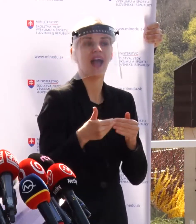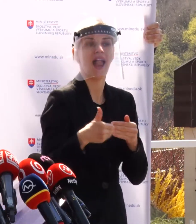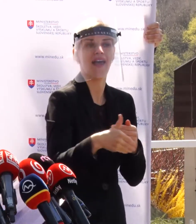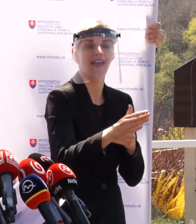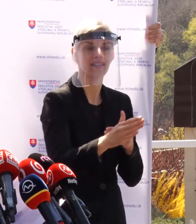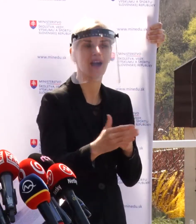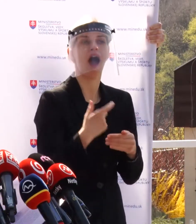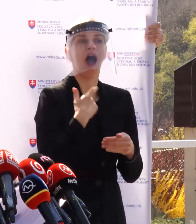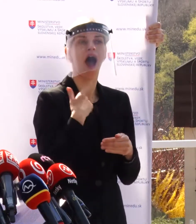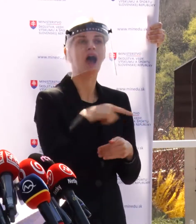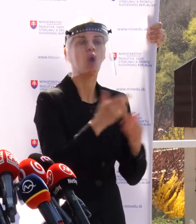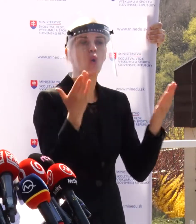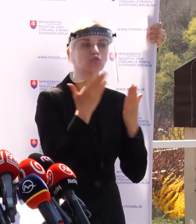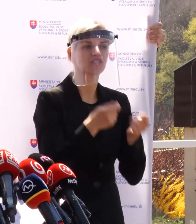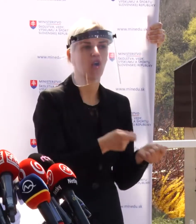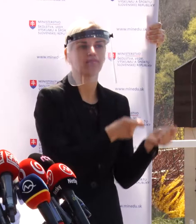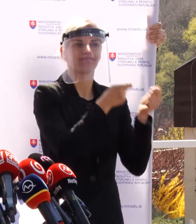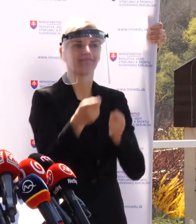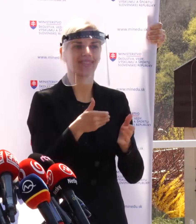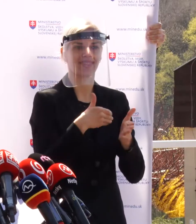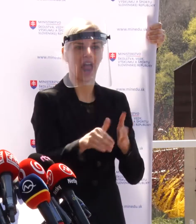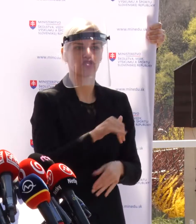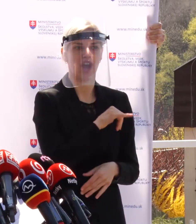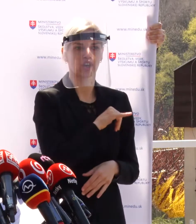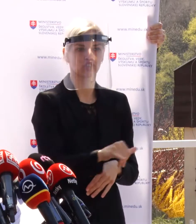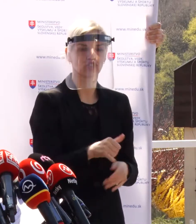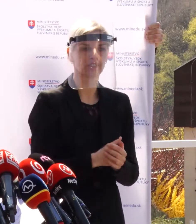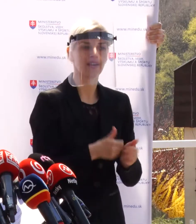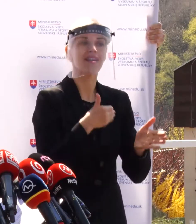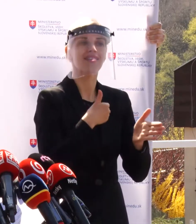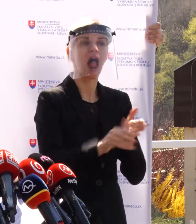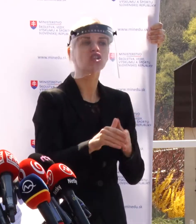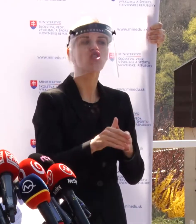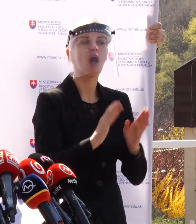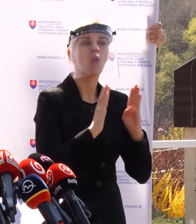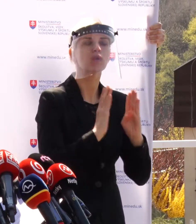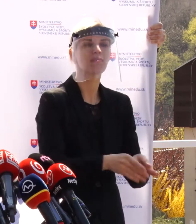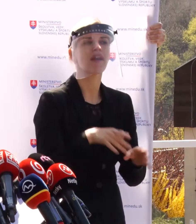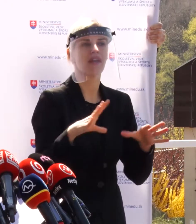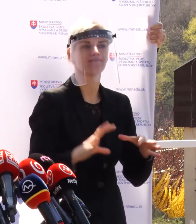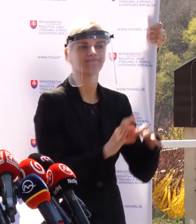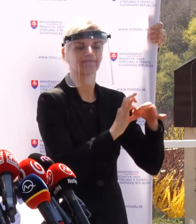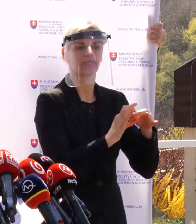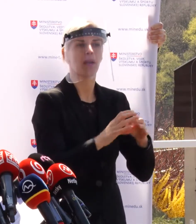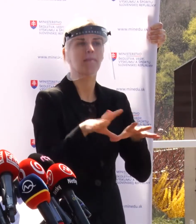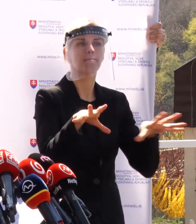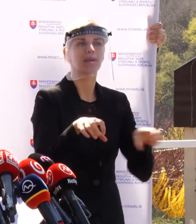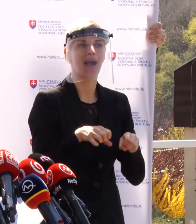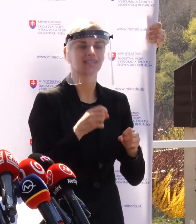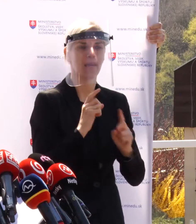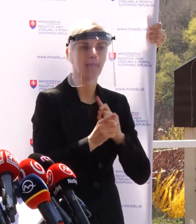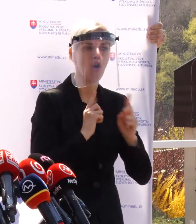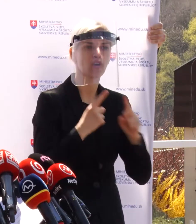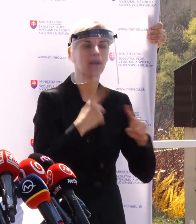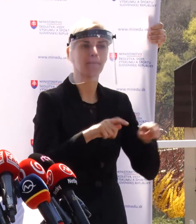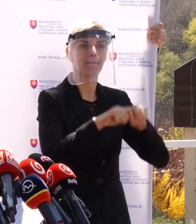toto učivo budeme presúvať aj do ďalších ročníkov. Taktiež aj usmernenia, čo sa týka prijímacích pohovorov a maturít, kde budeme